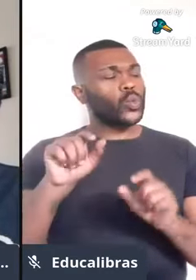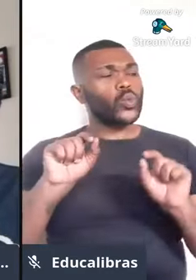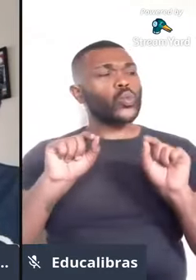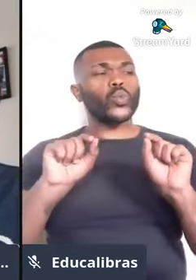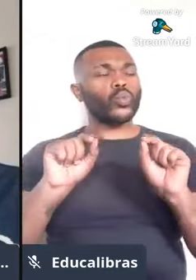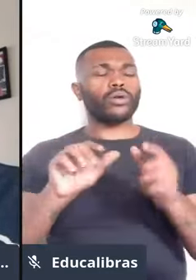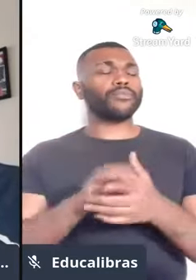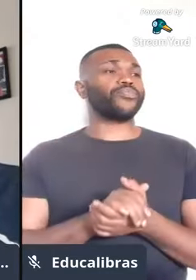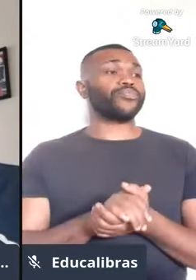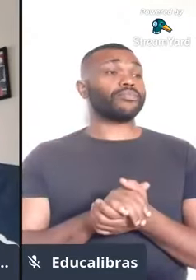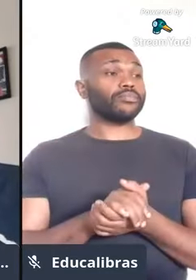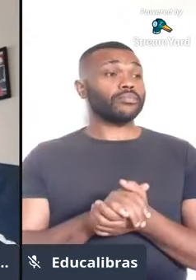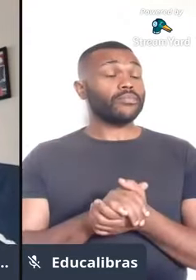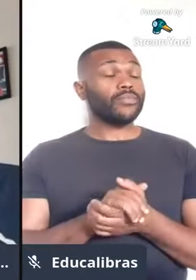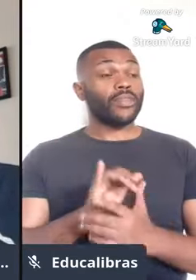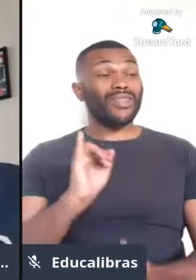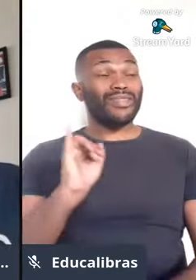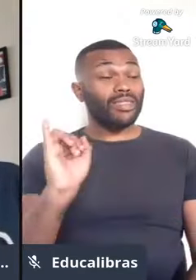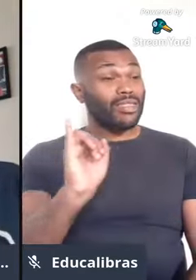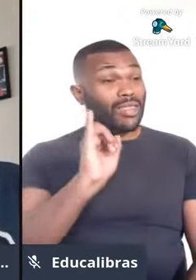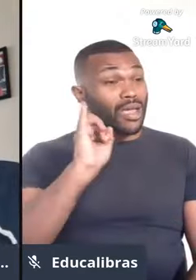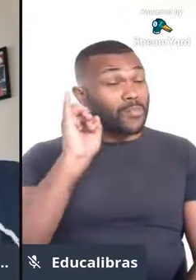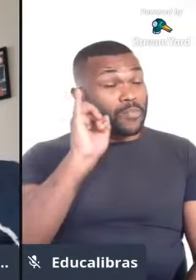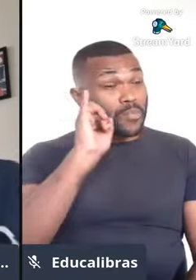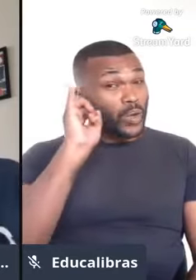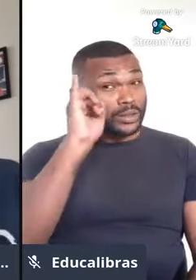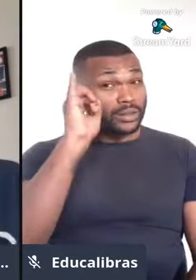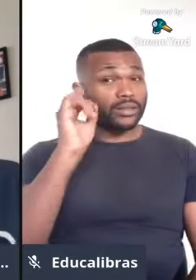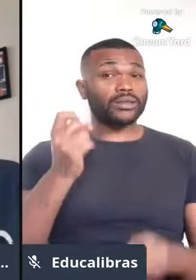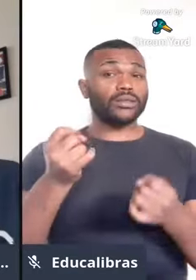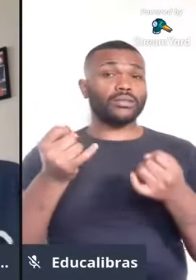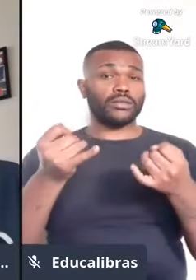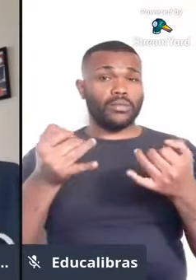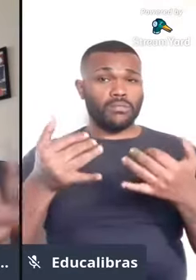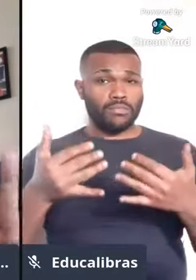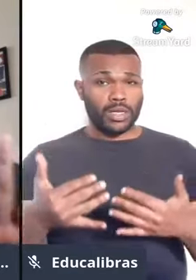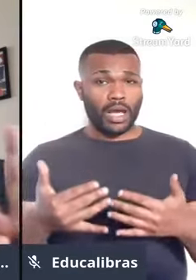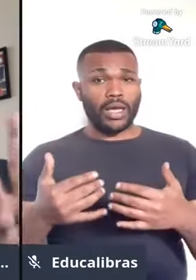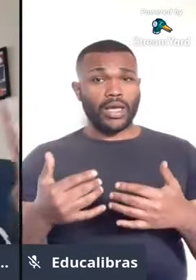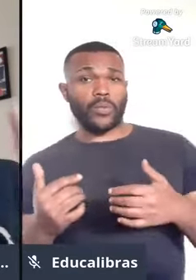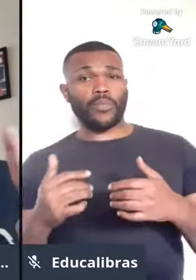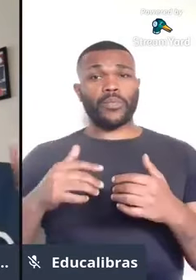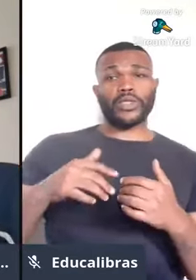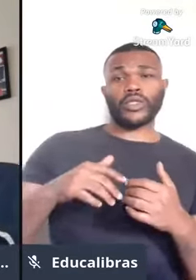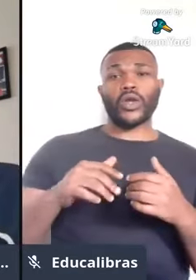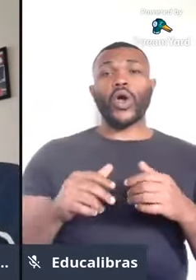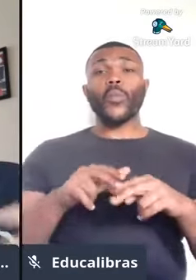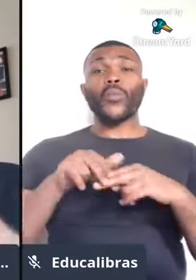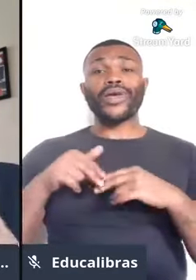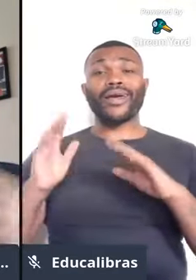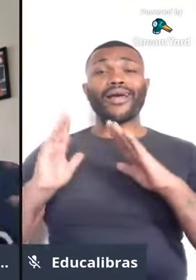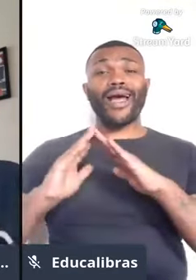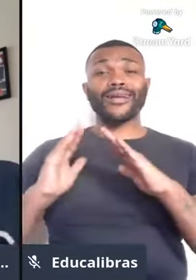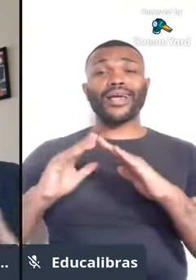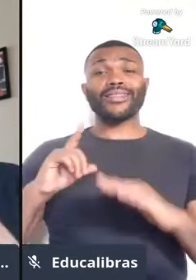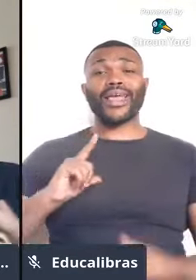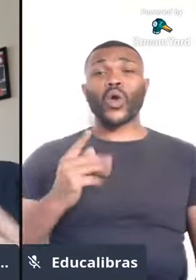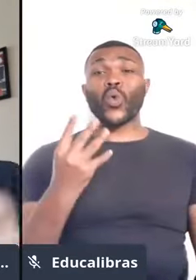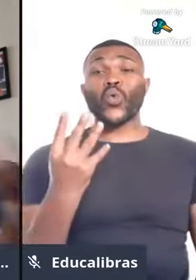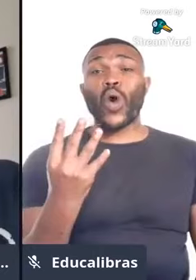foi a importância de você explicar. Eu estou só me mexendo aqui porque eu tenho 4 gatos em casa e os gatos gostam